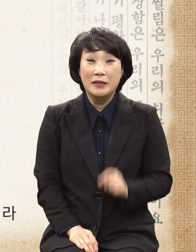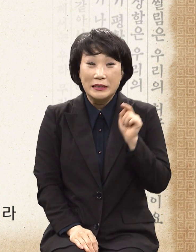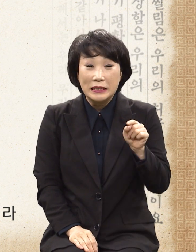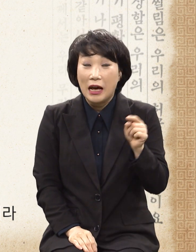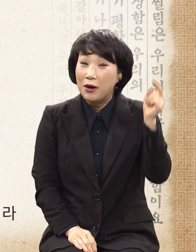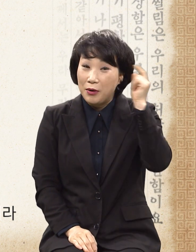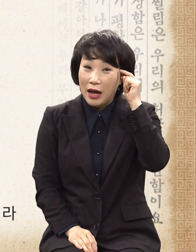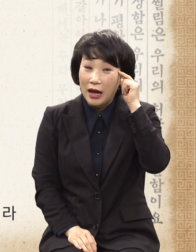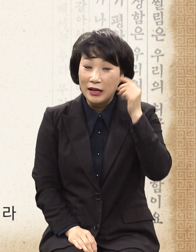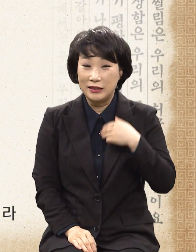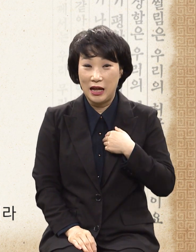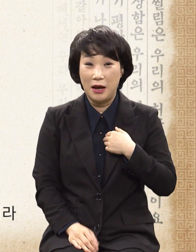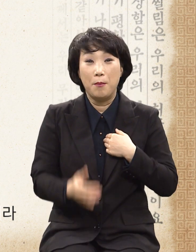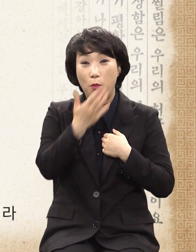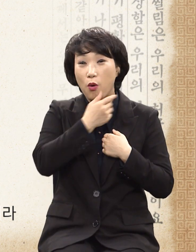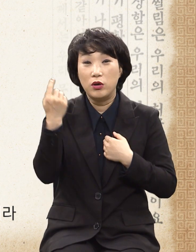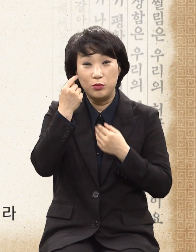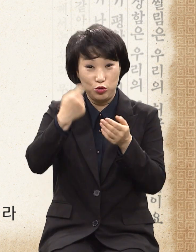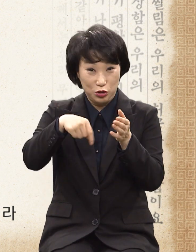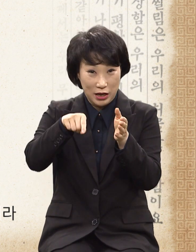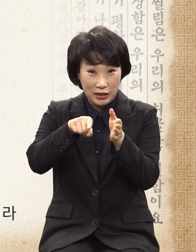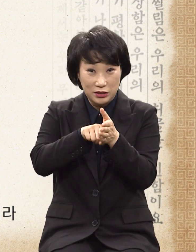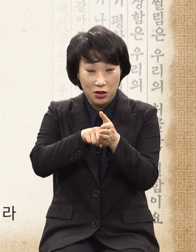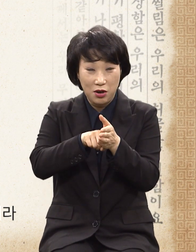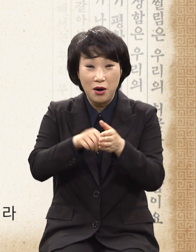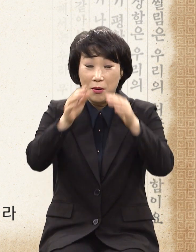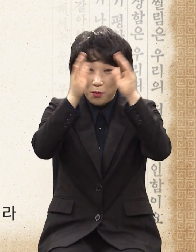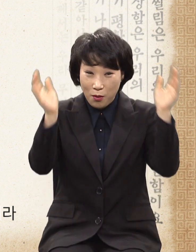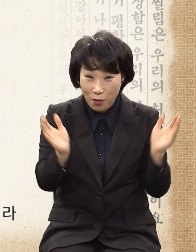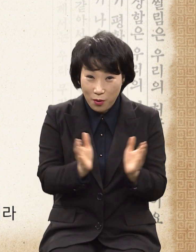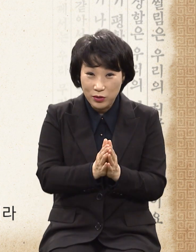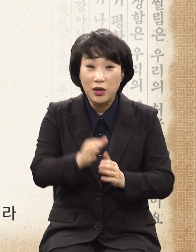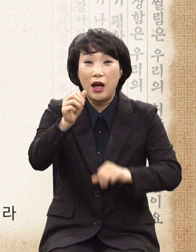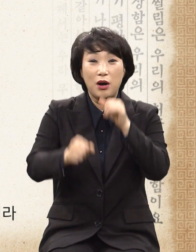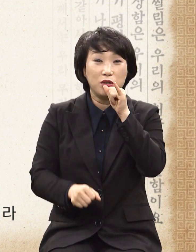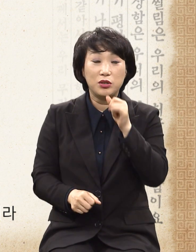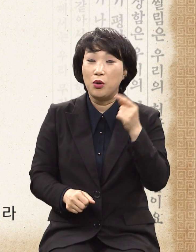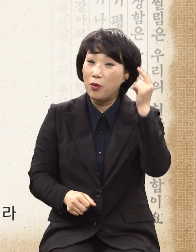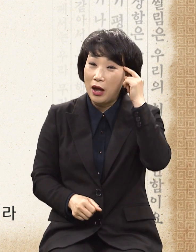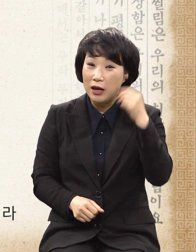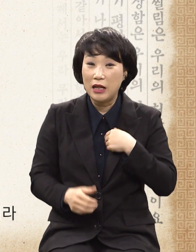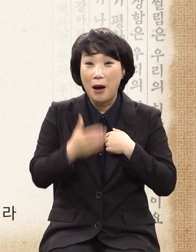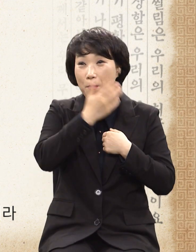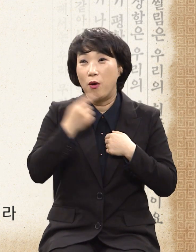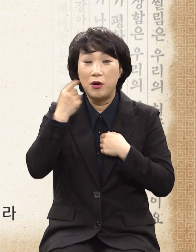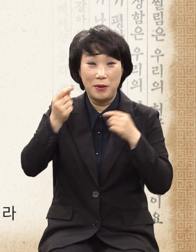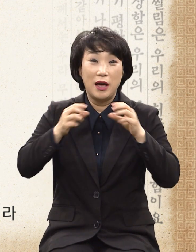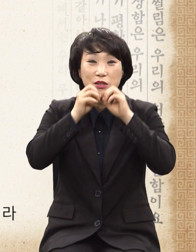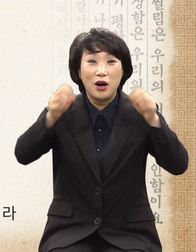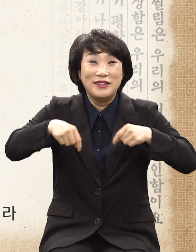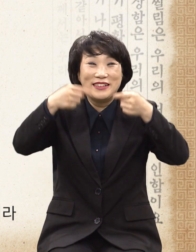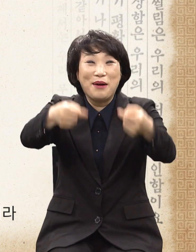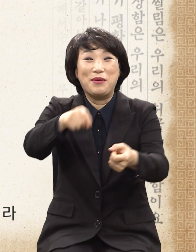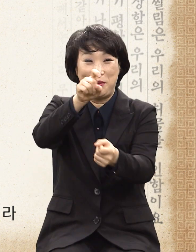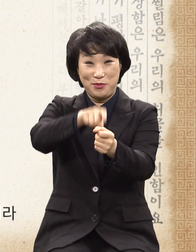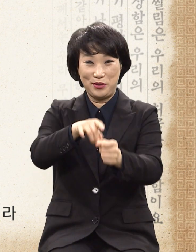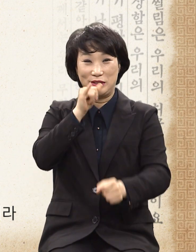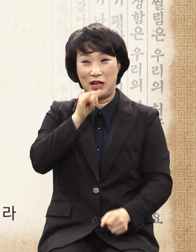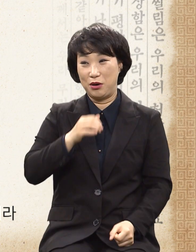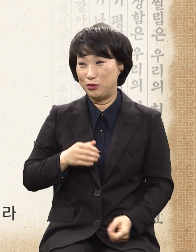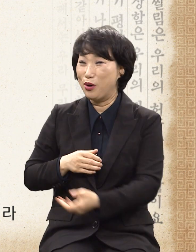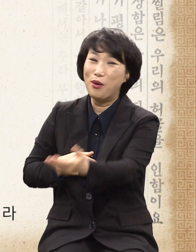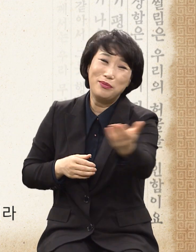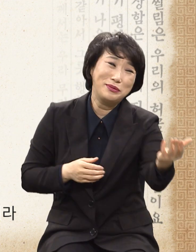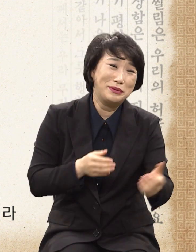이것이 무엇이냐? 내가 복음을 위해서 모든 것을 행하면 복음에 참여하고자 합니다.